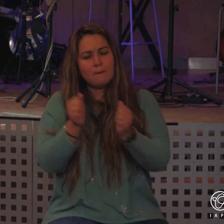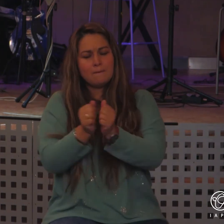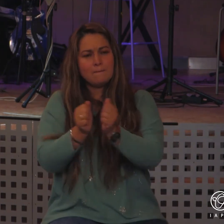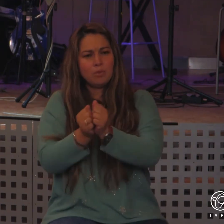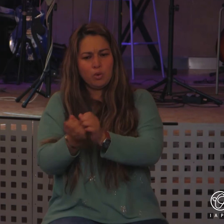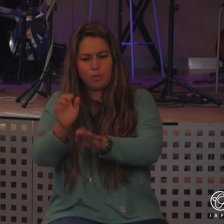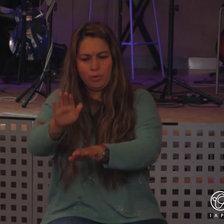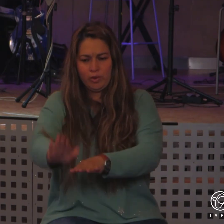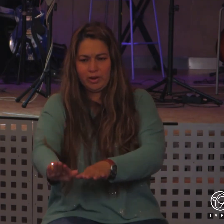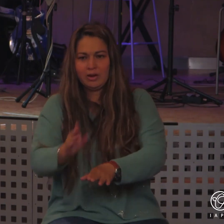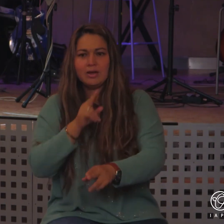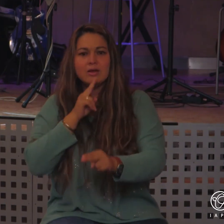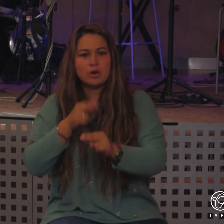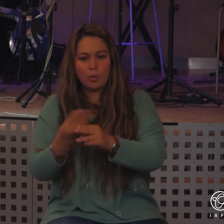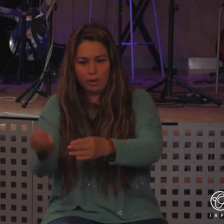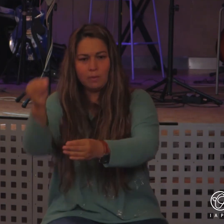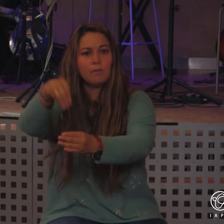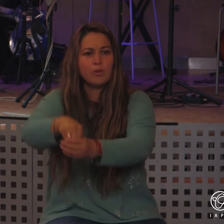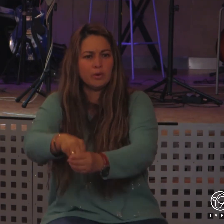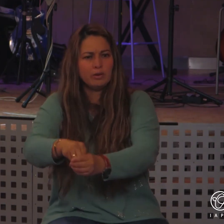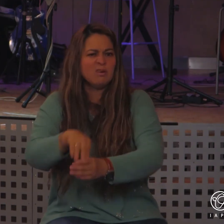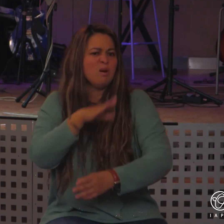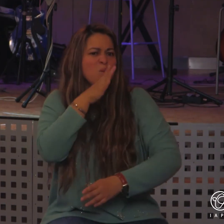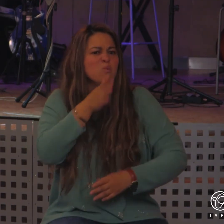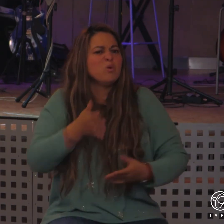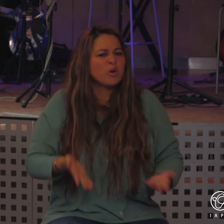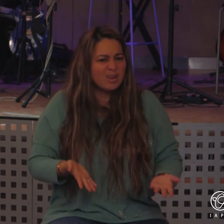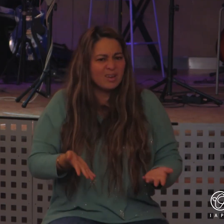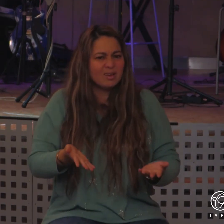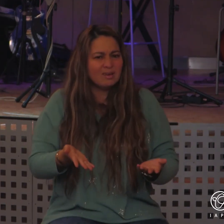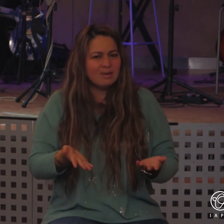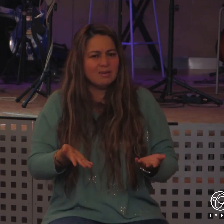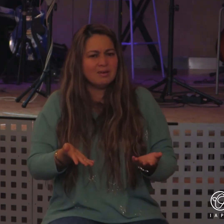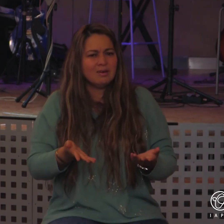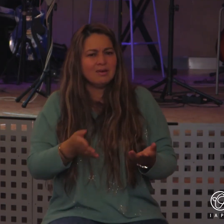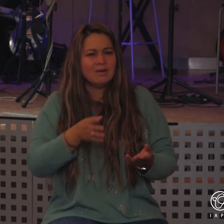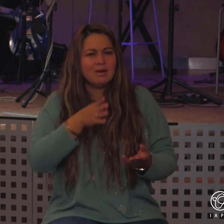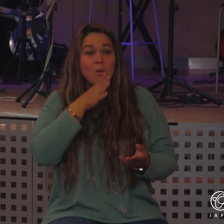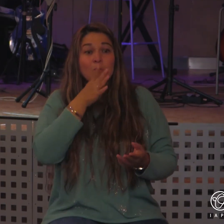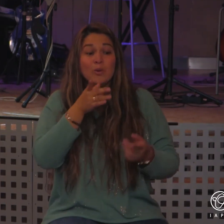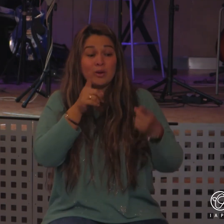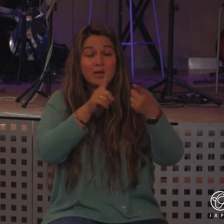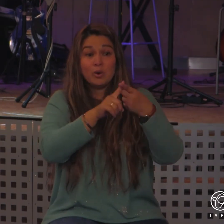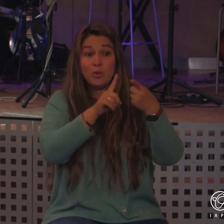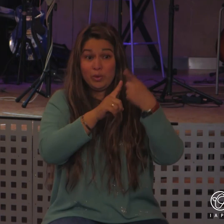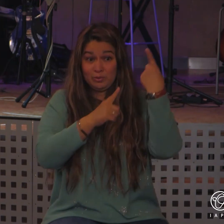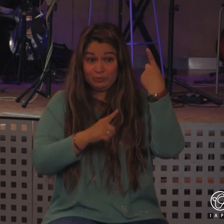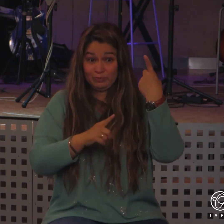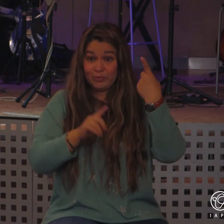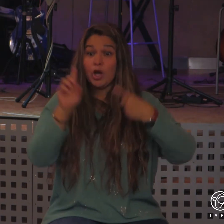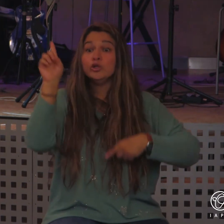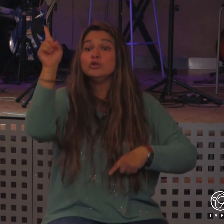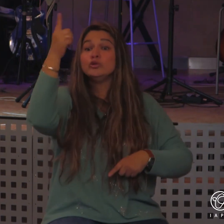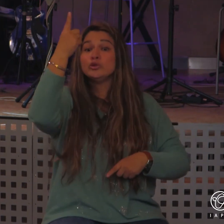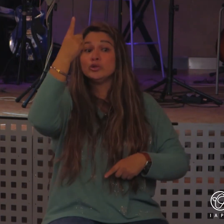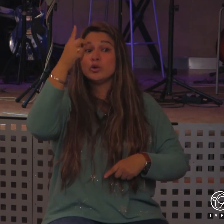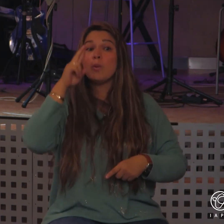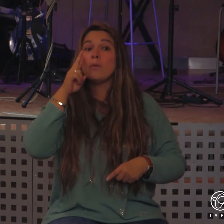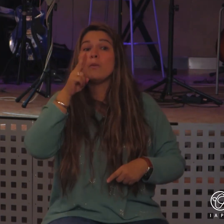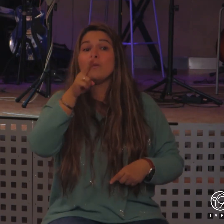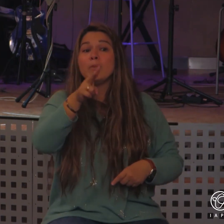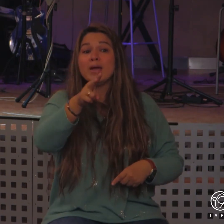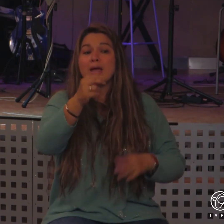razones. Una, efectivamente nos enseña a nosotros que Dios ve las marcas. Ve tus